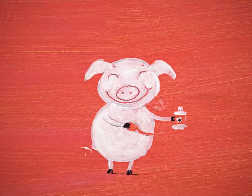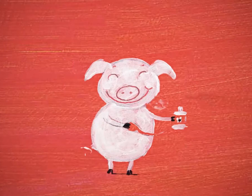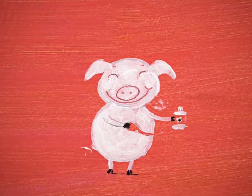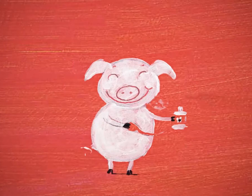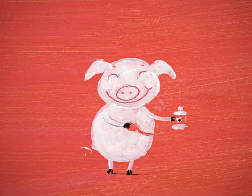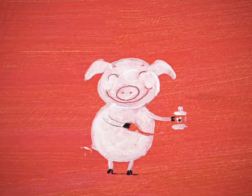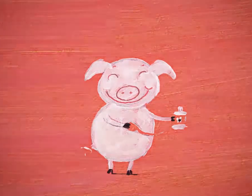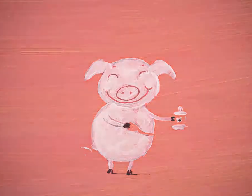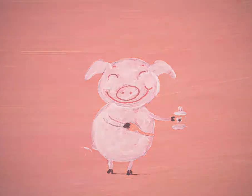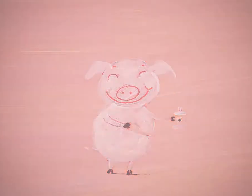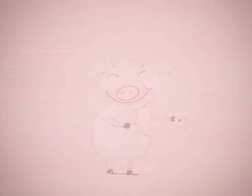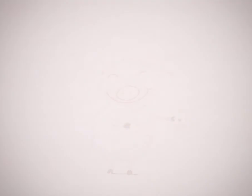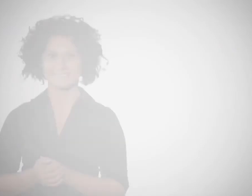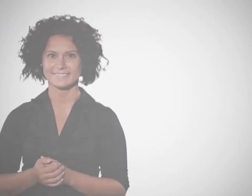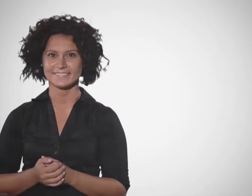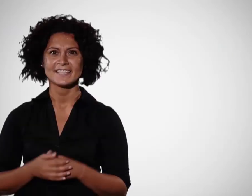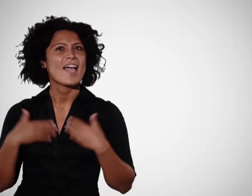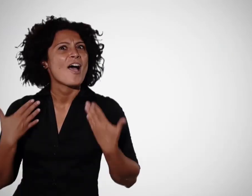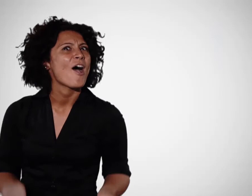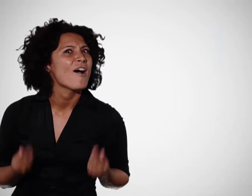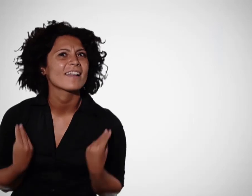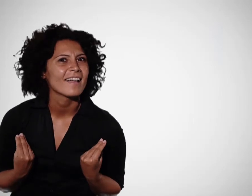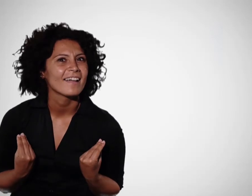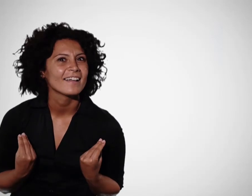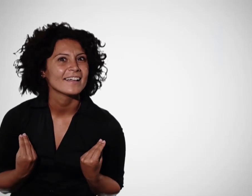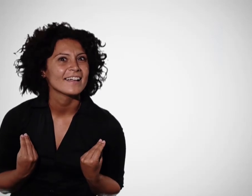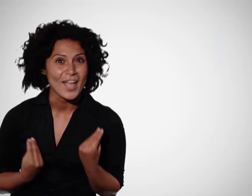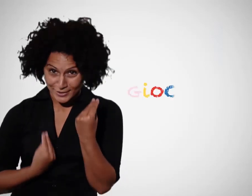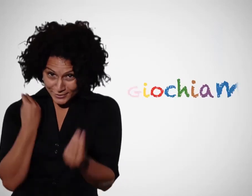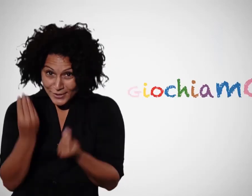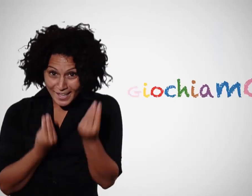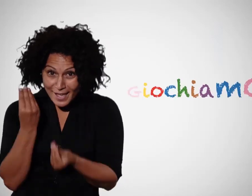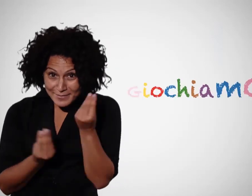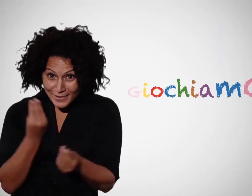E ora, giochiamo!